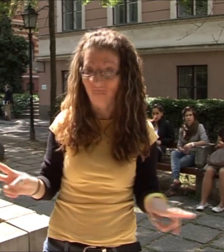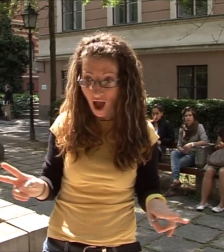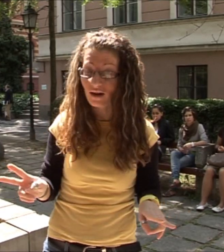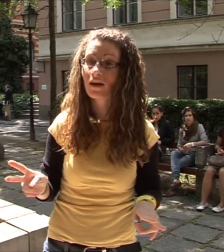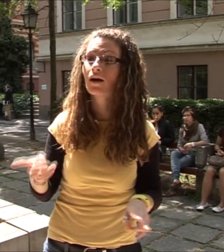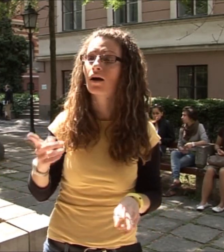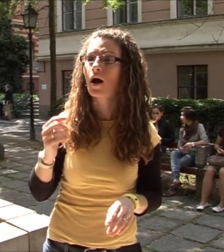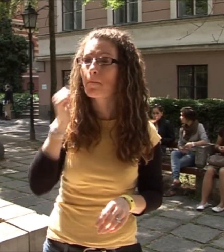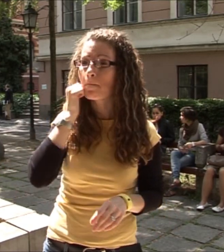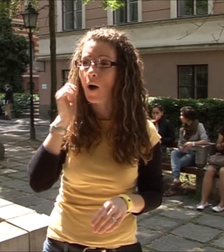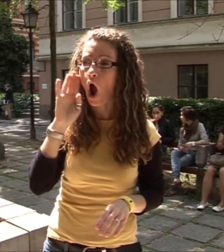igen